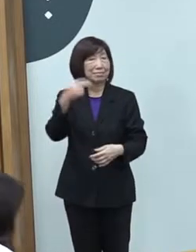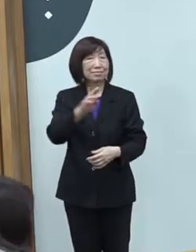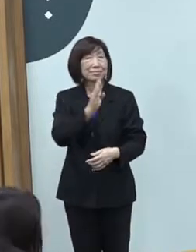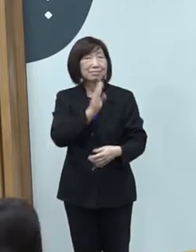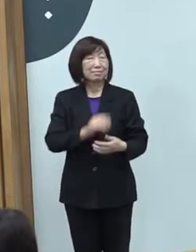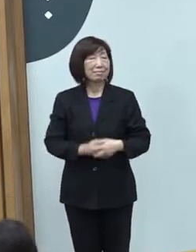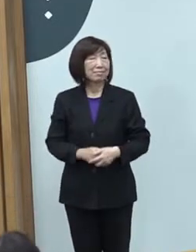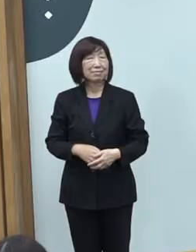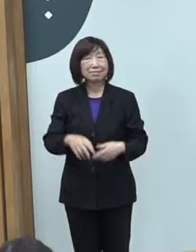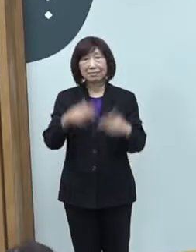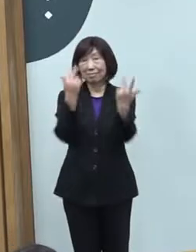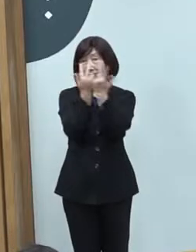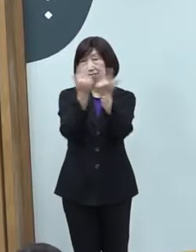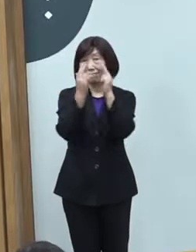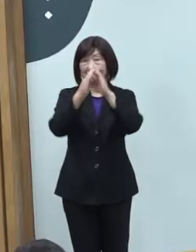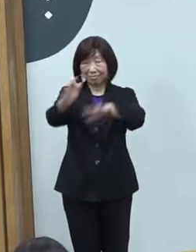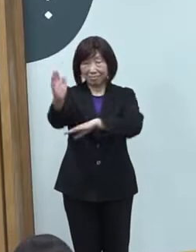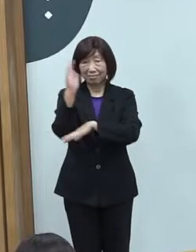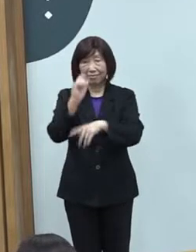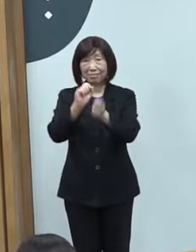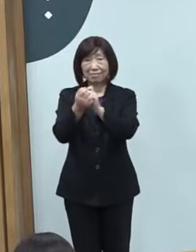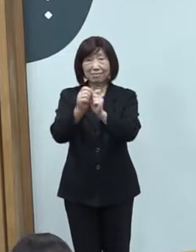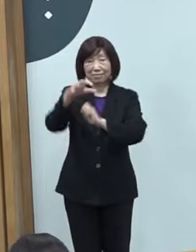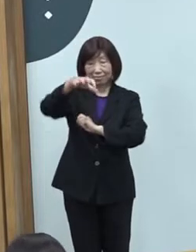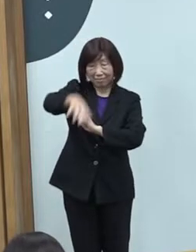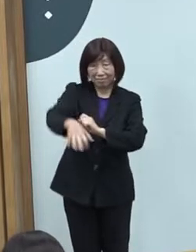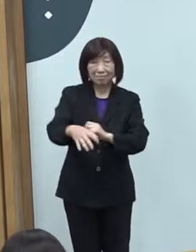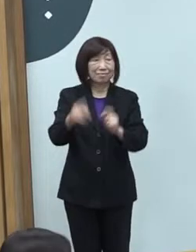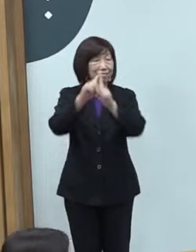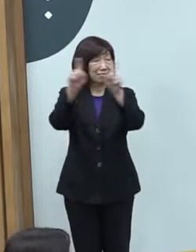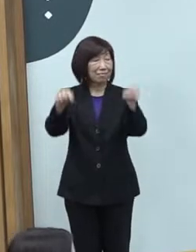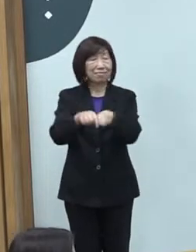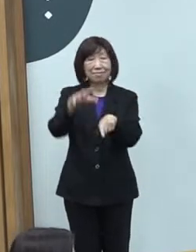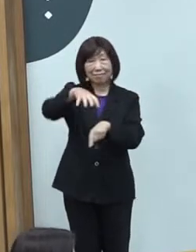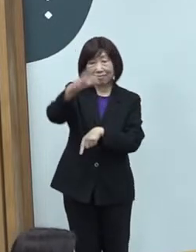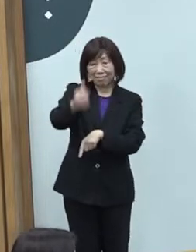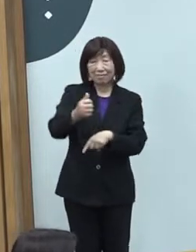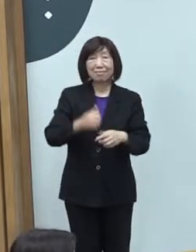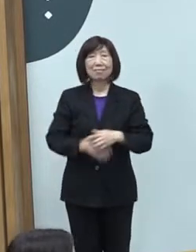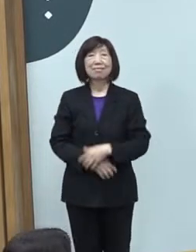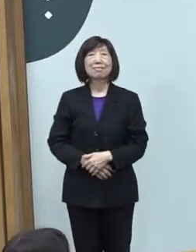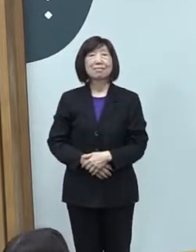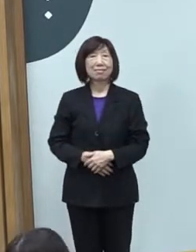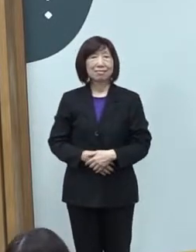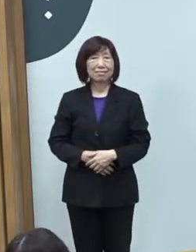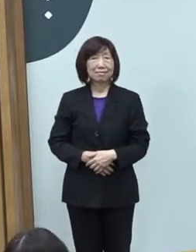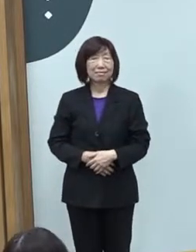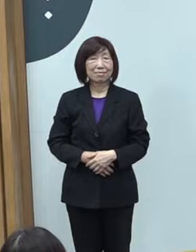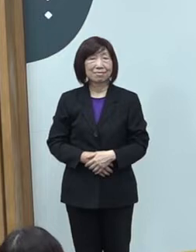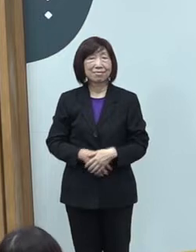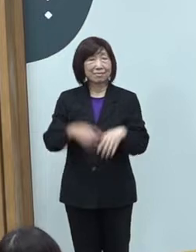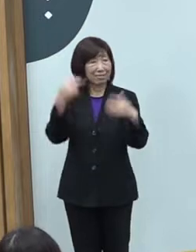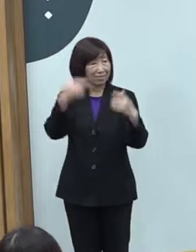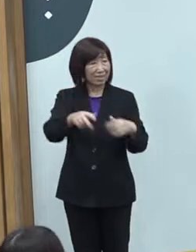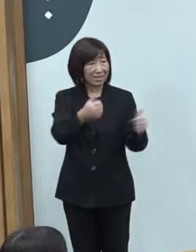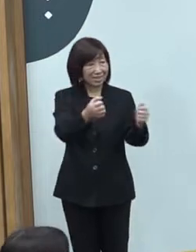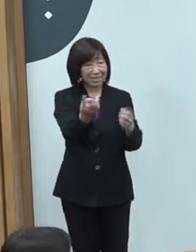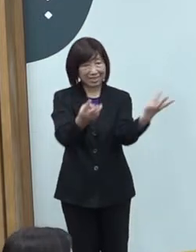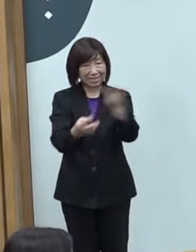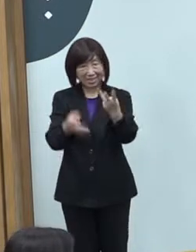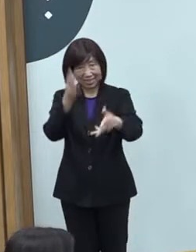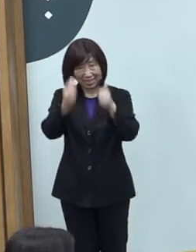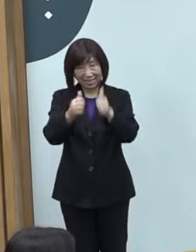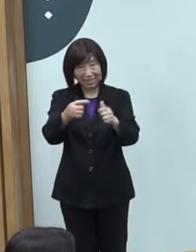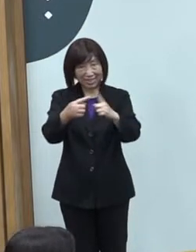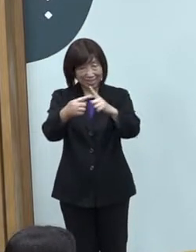绍的是我们新北市政府税捐稽征处张世斌处长。再一次的感谢三位长官，也